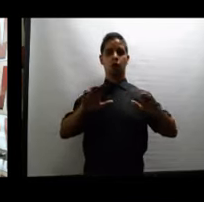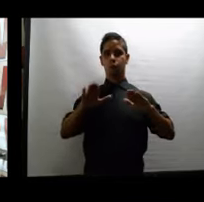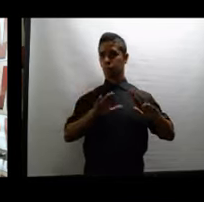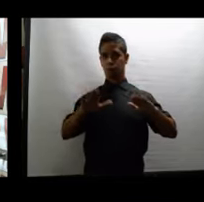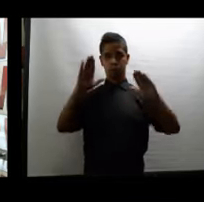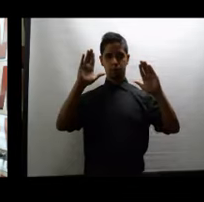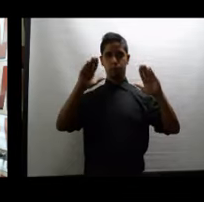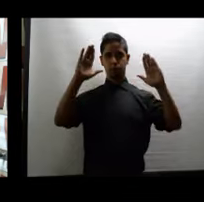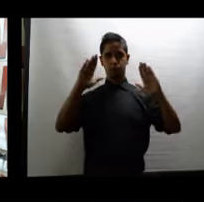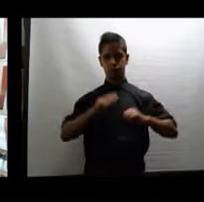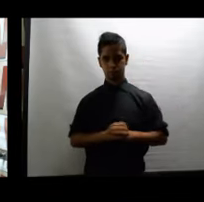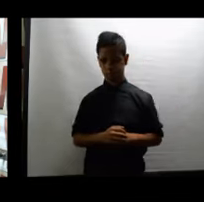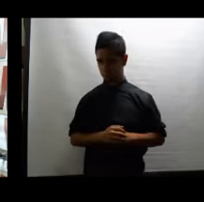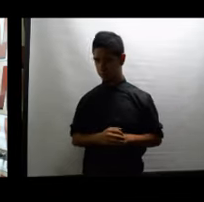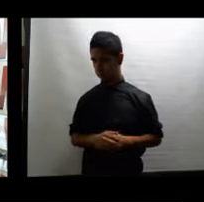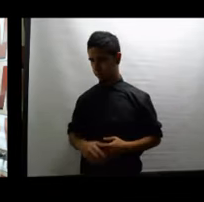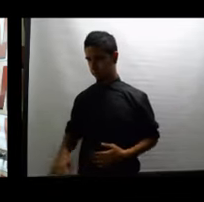bye.